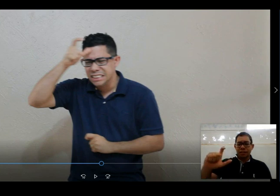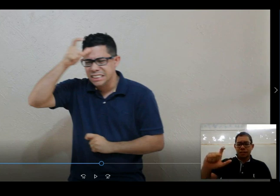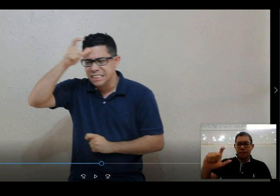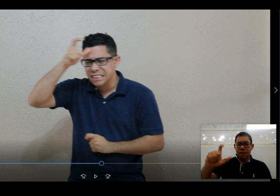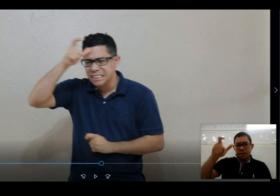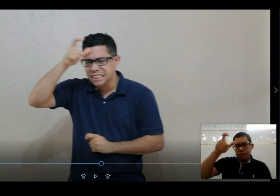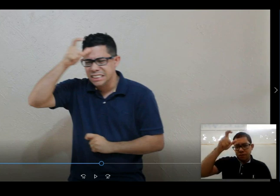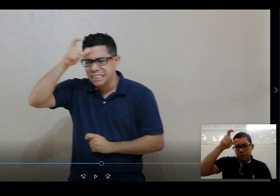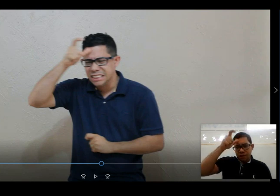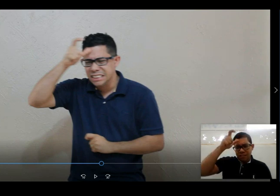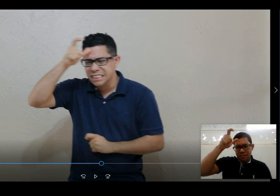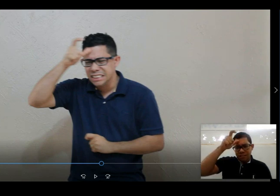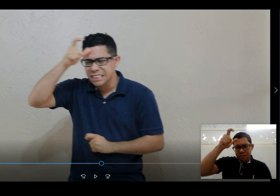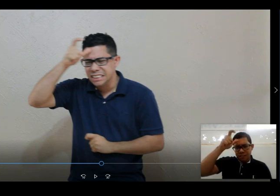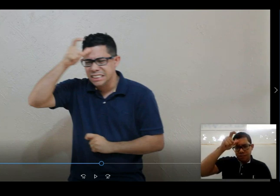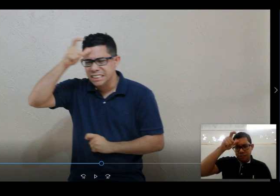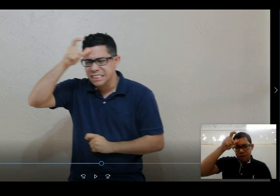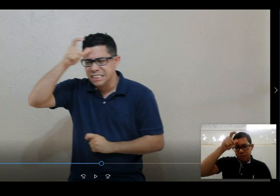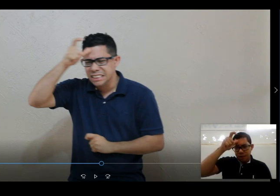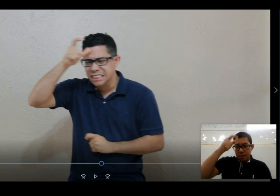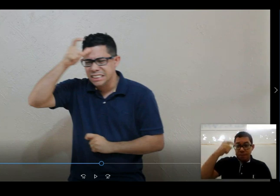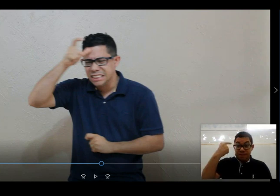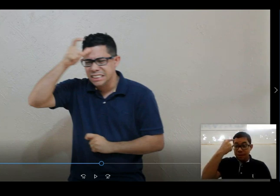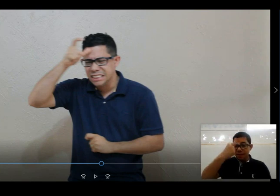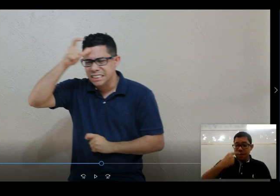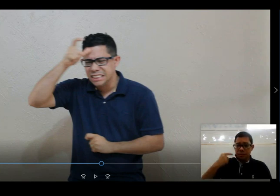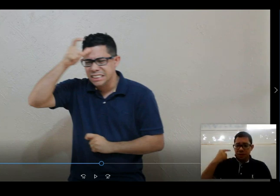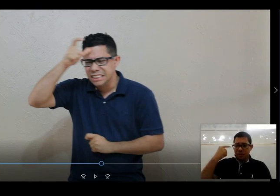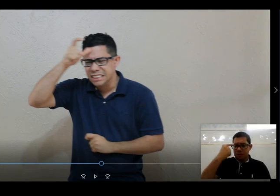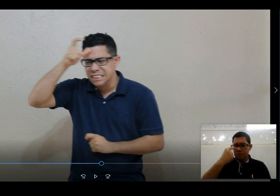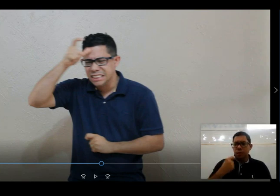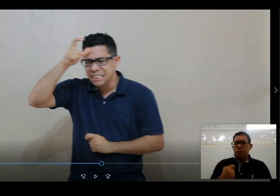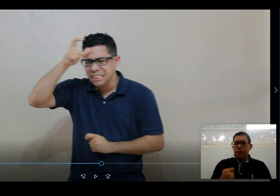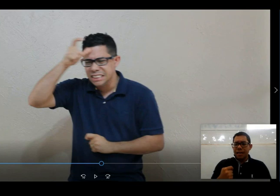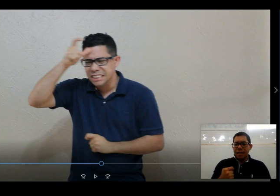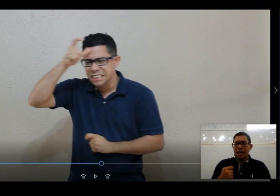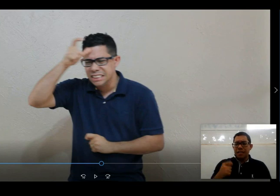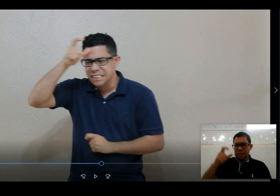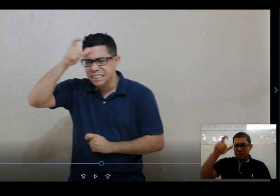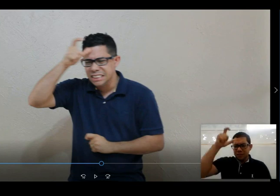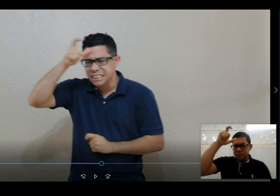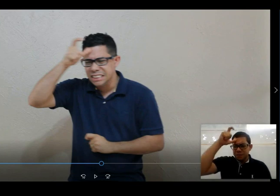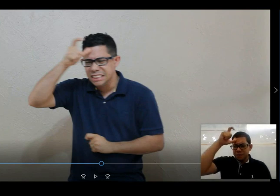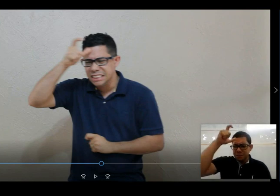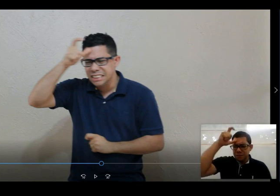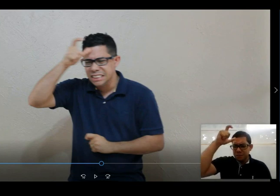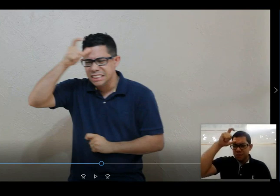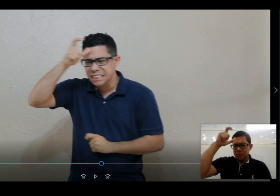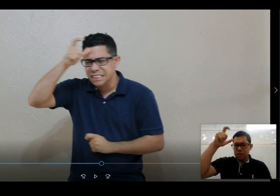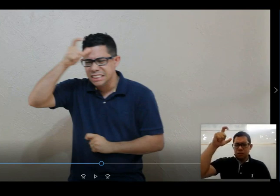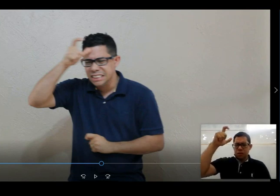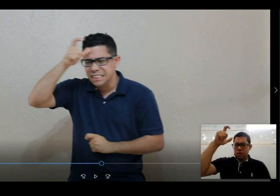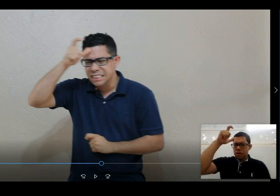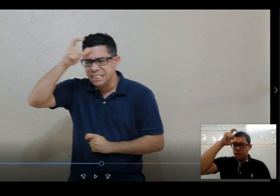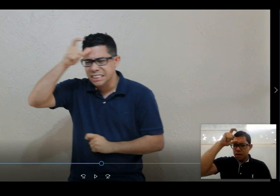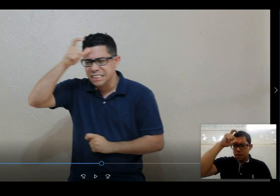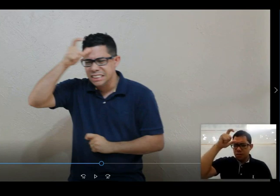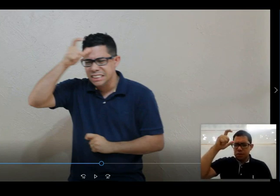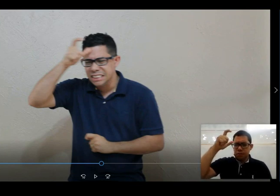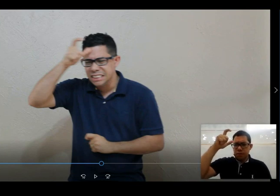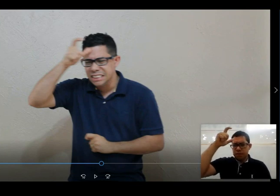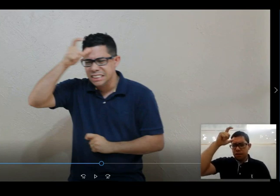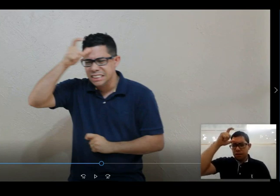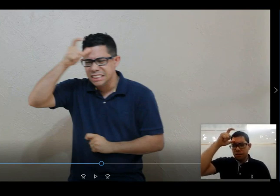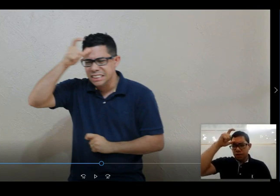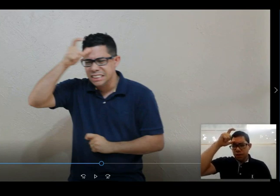Satanás. Aí você faz esse formato. Percebe que a expressão é negativa, certo? Ela é